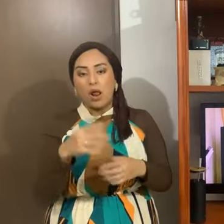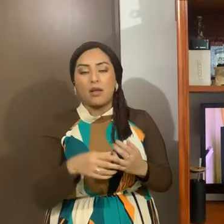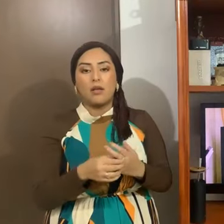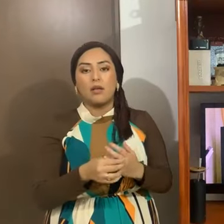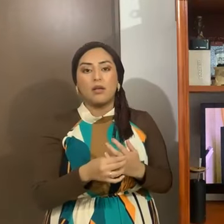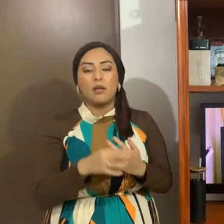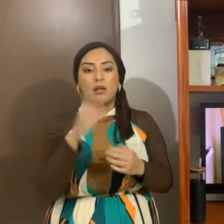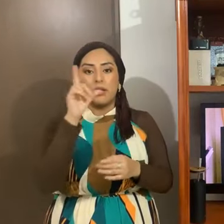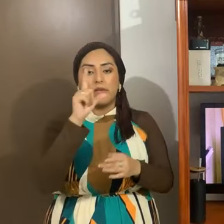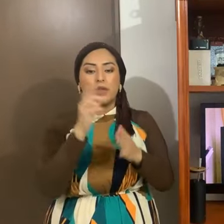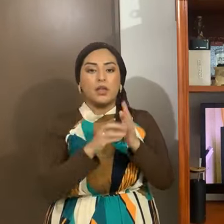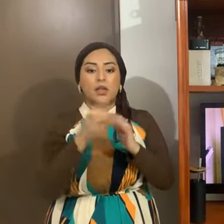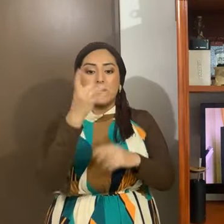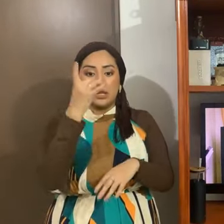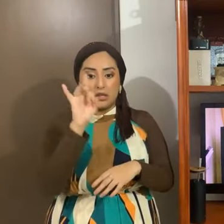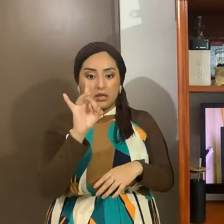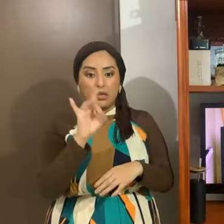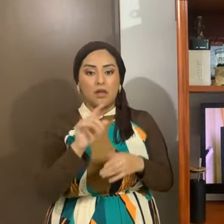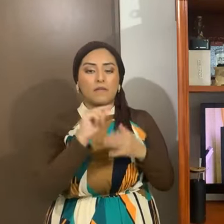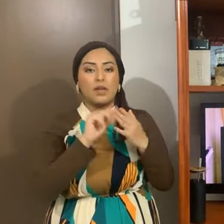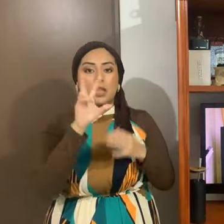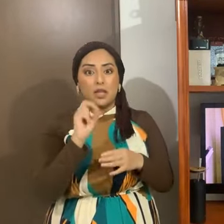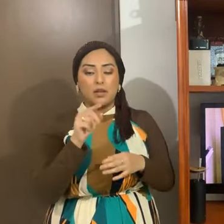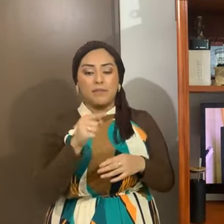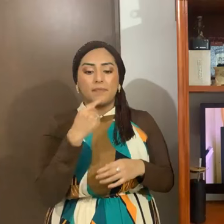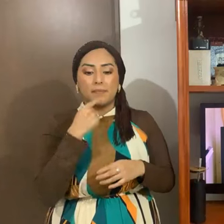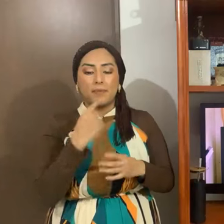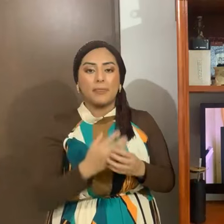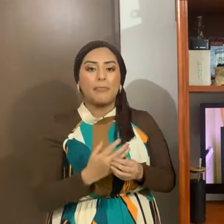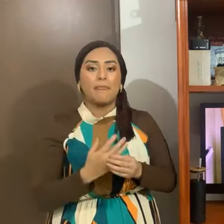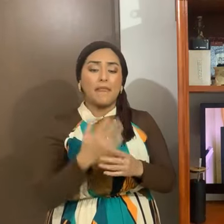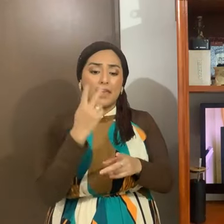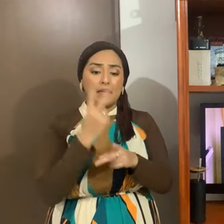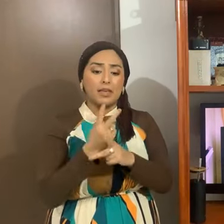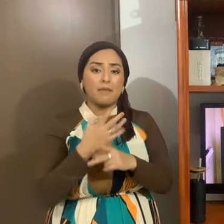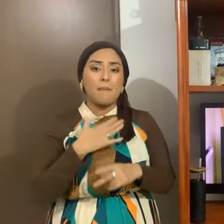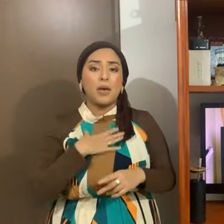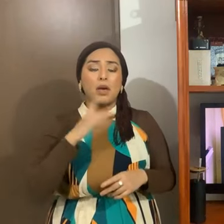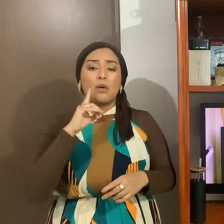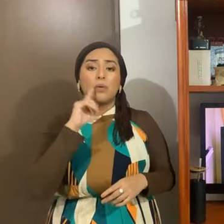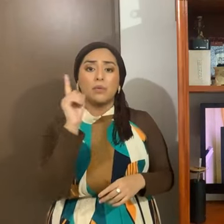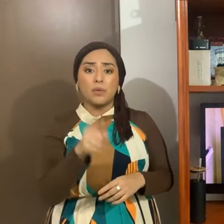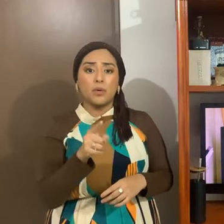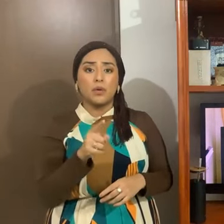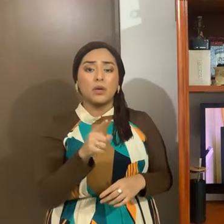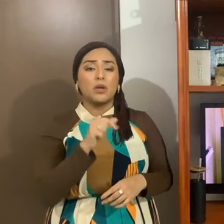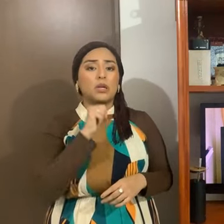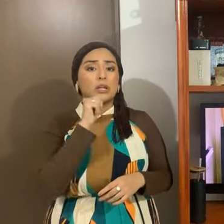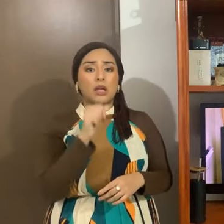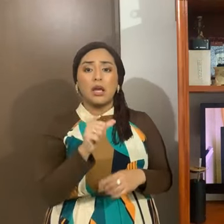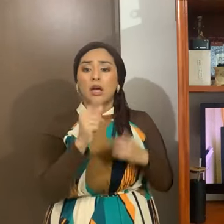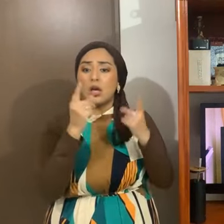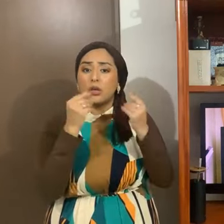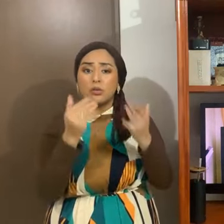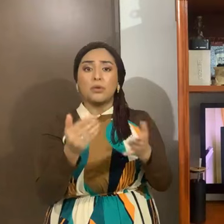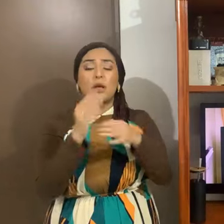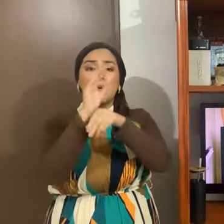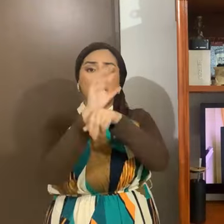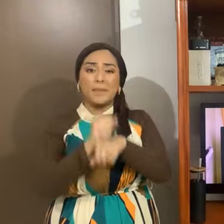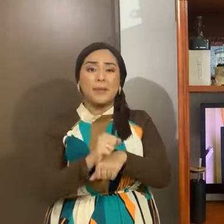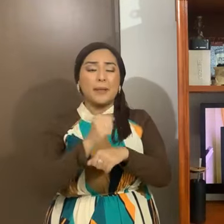Levítico 18, en el verso 30, dice: guardad pues mi ordenanza, no haciendo las